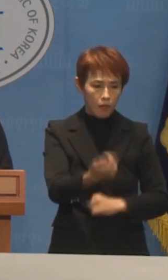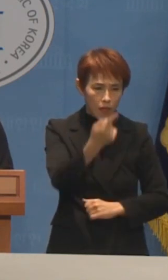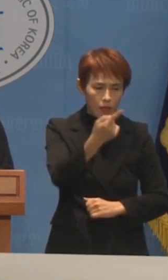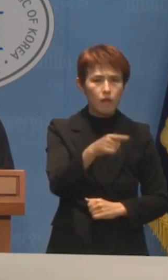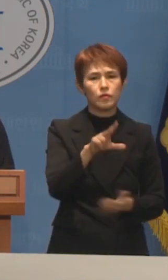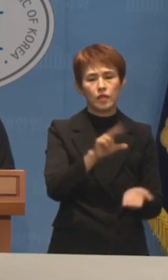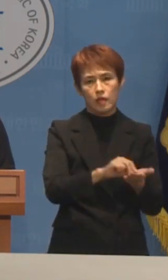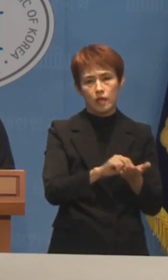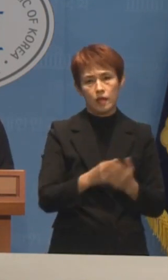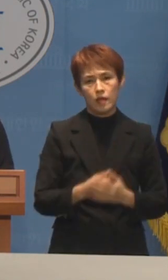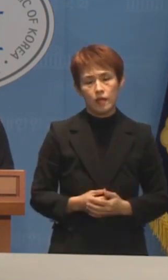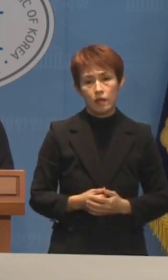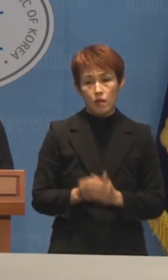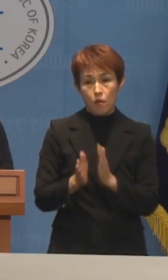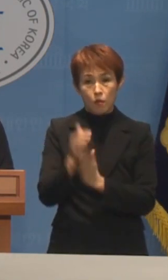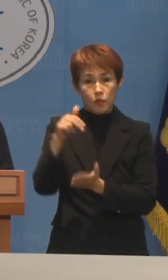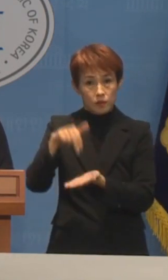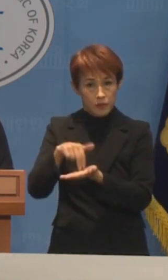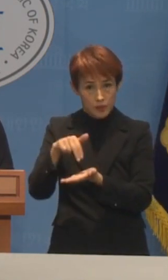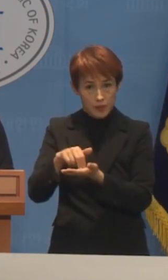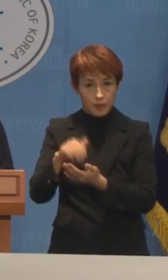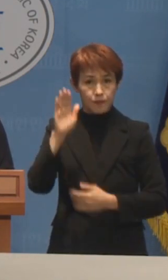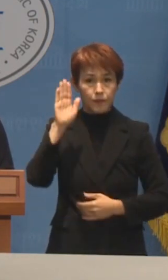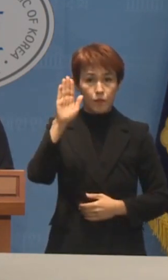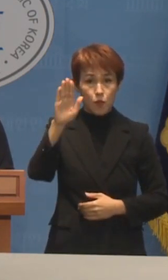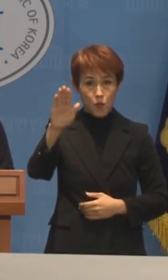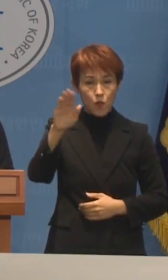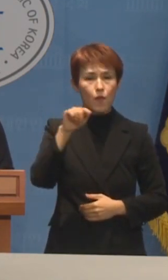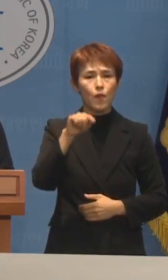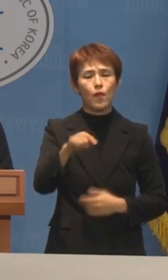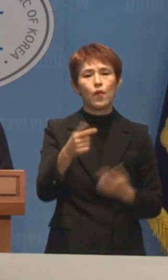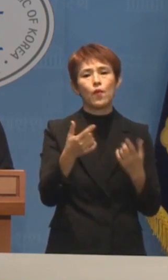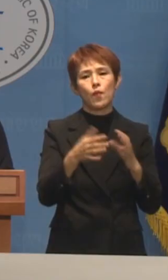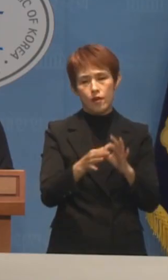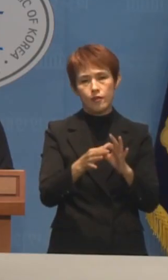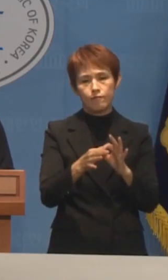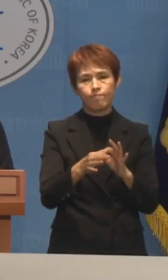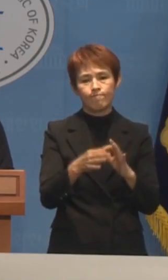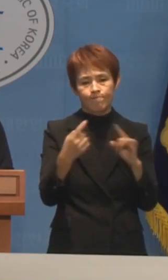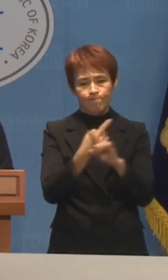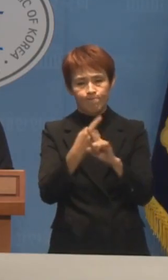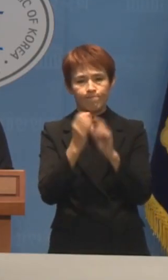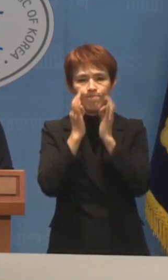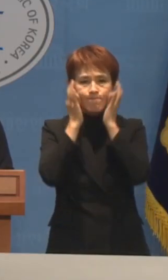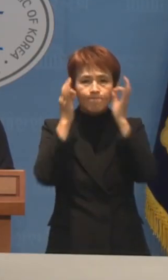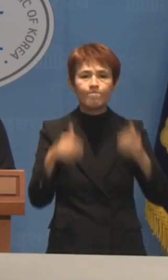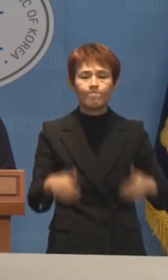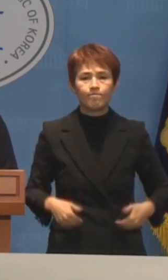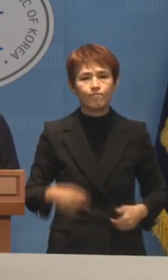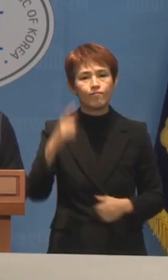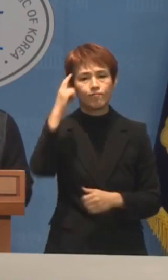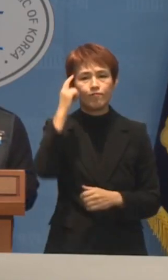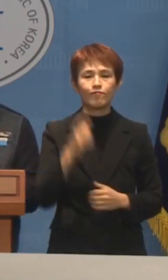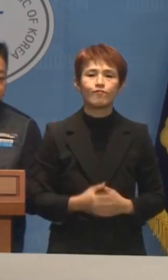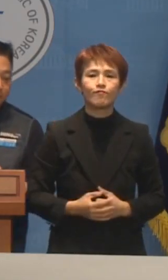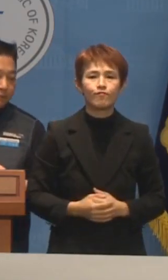저희 민주우체국본부는 앞으로 더 이러한 일들에 대해서 개선하고 노력해 나가도록 하겠습니다.